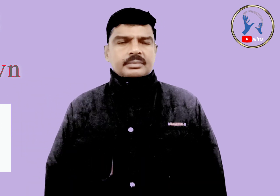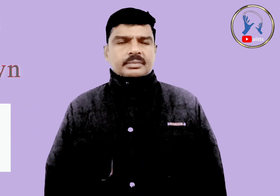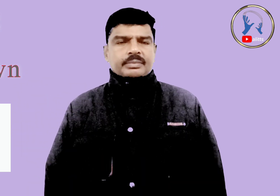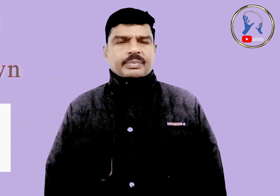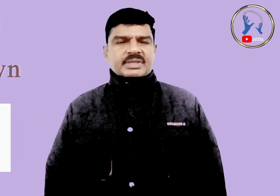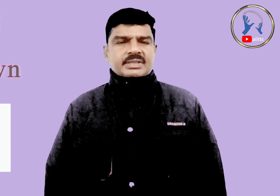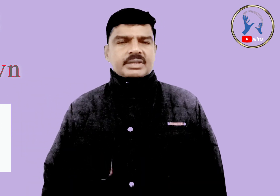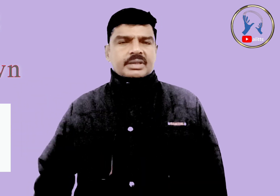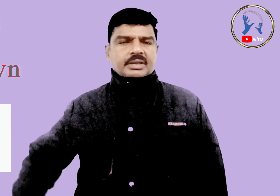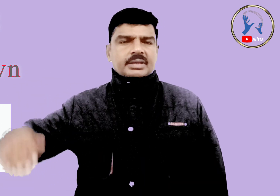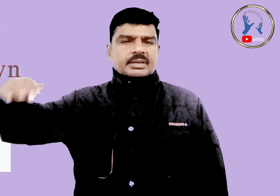पस्ती।